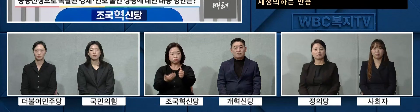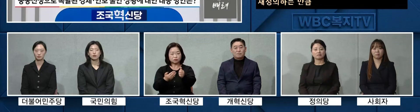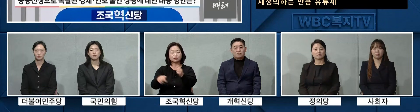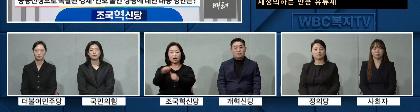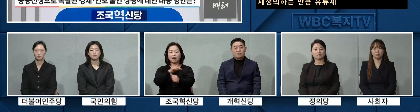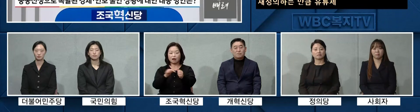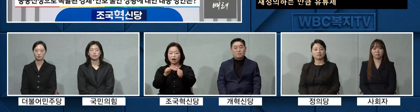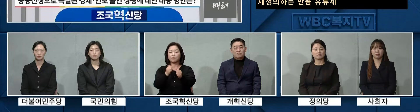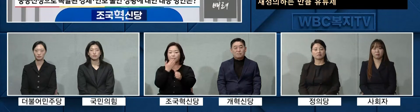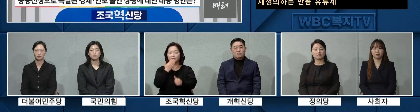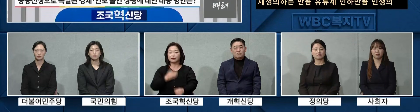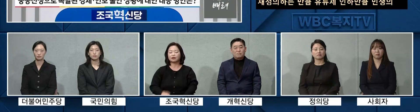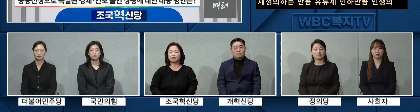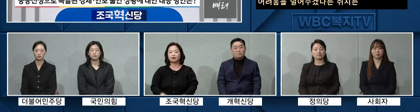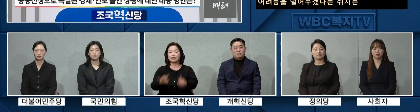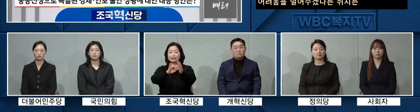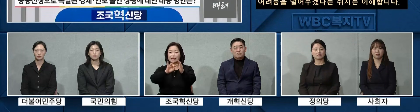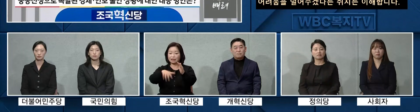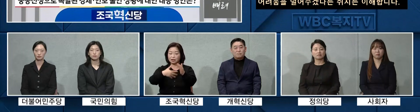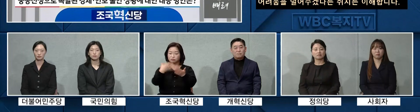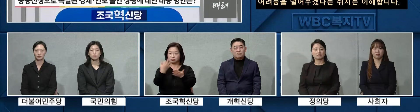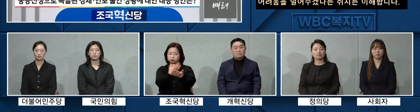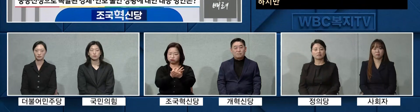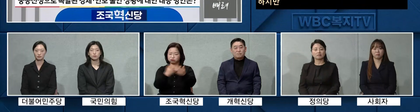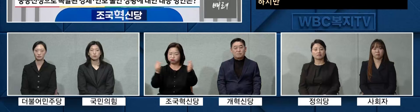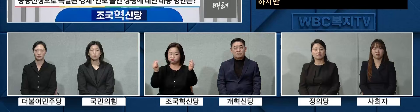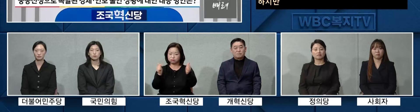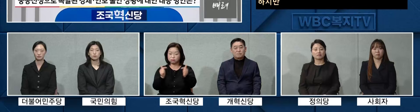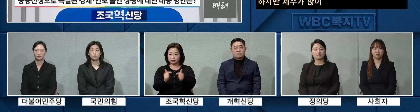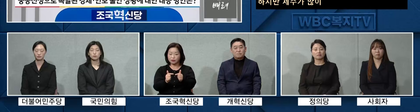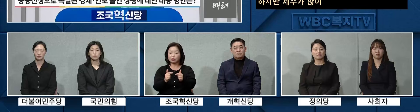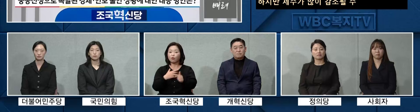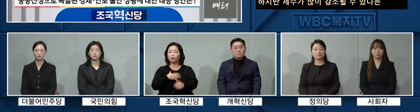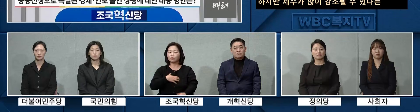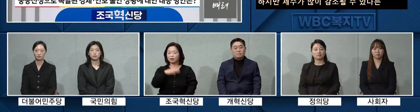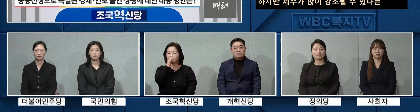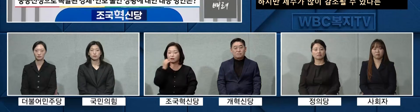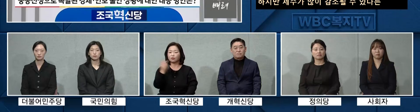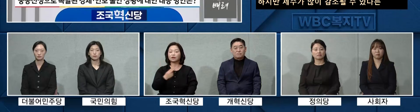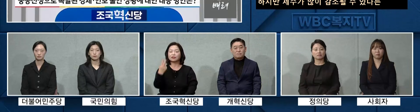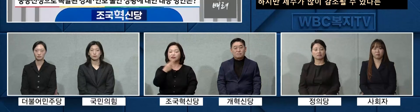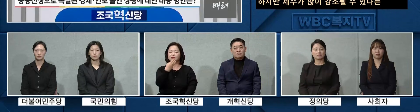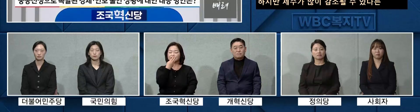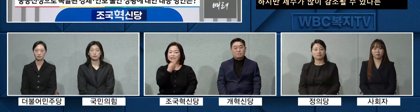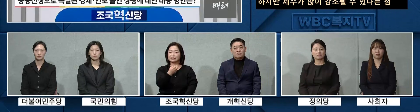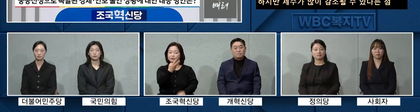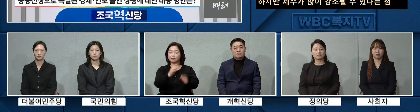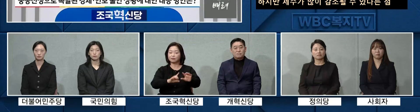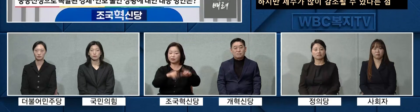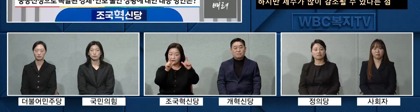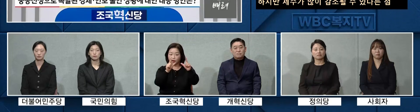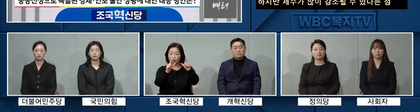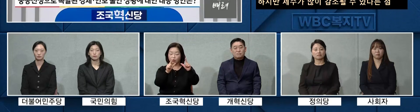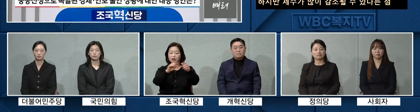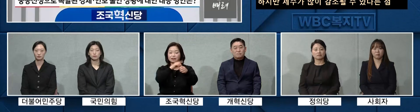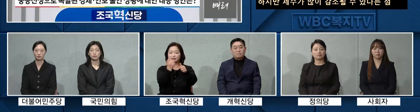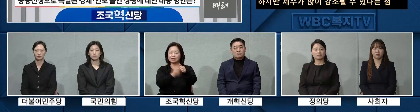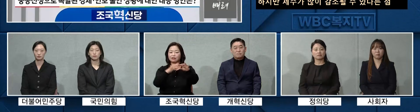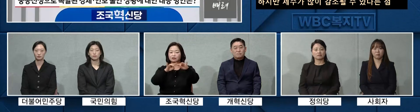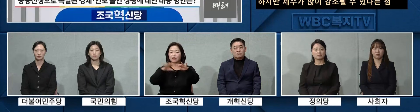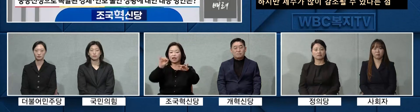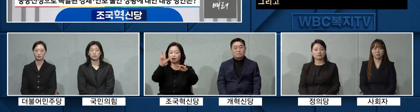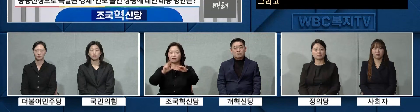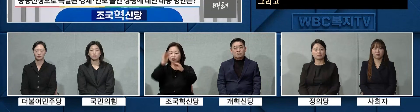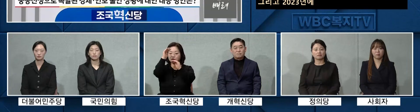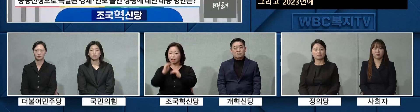합니다. 하지만 세수가 많이 감소될 수 있다는 점, 그리고 2023년에 에너지경제연구원에서 나온 보고서를